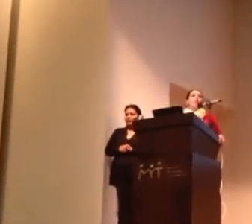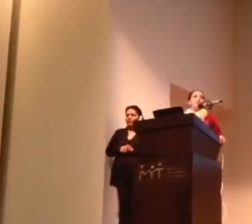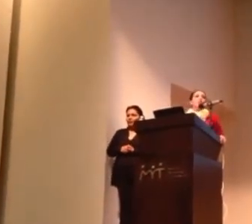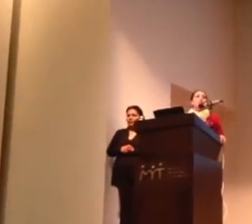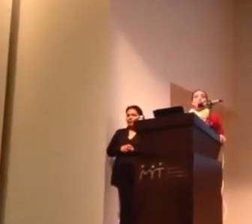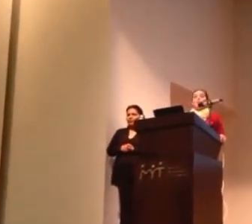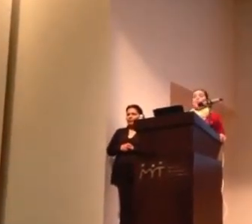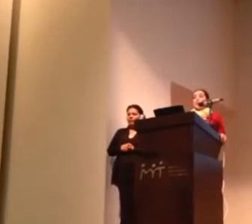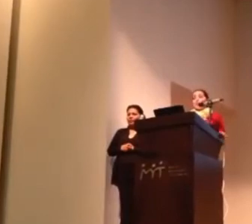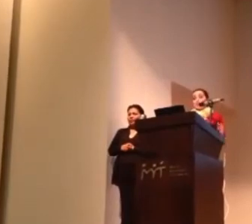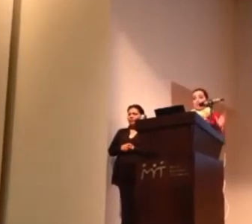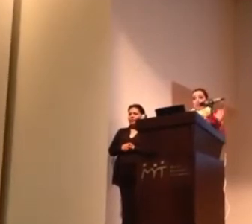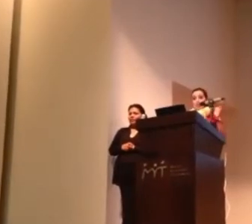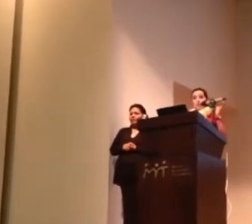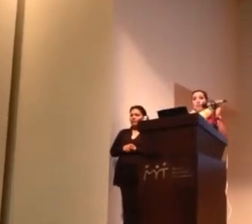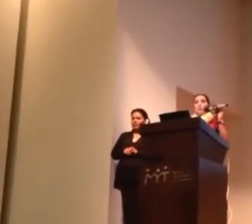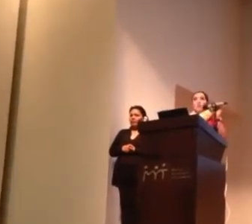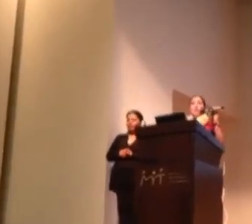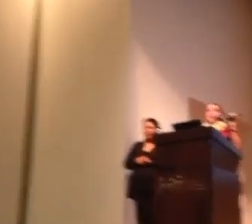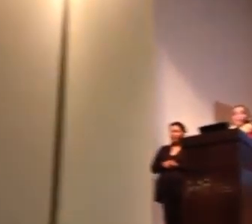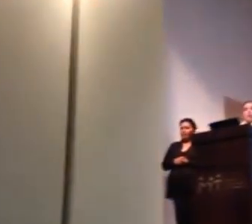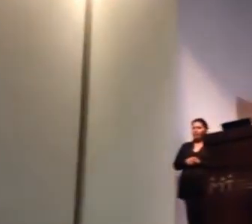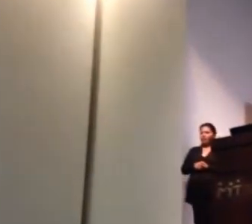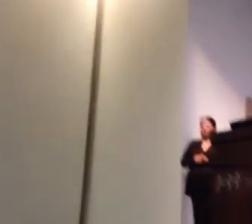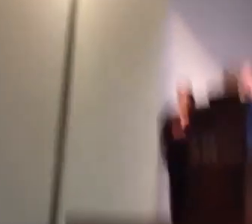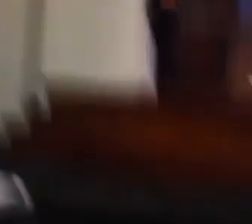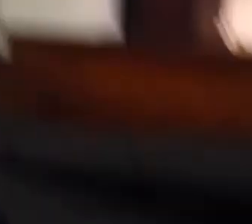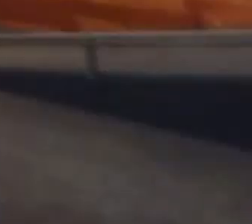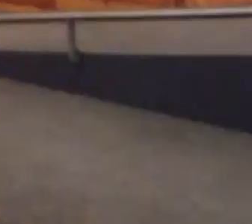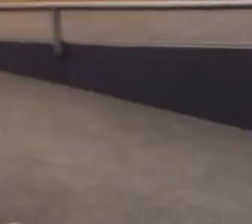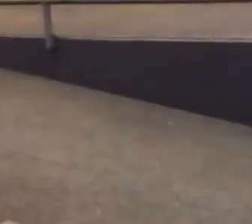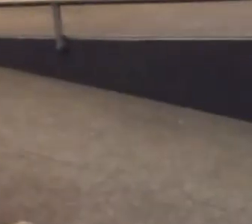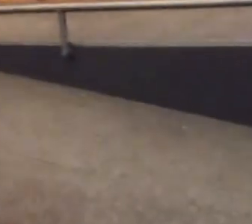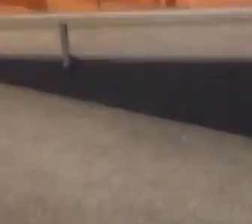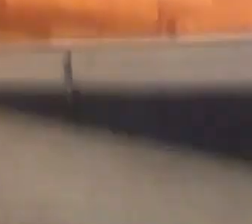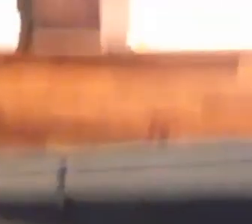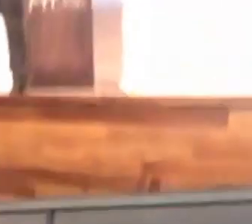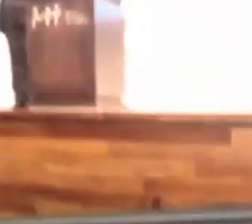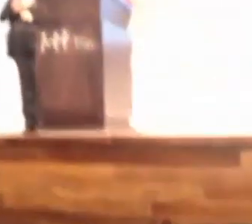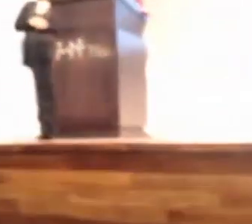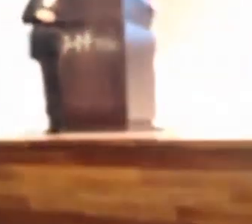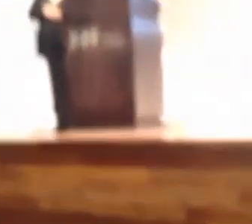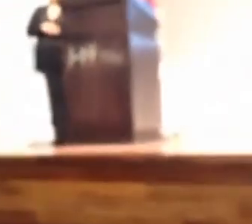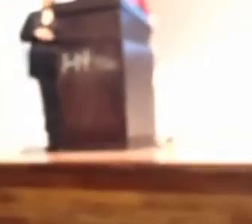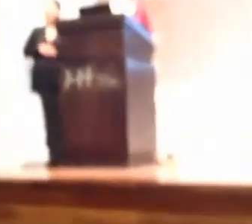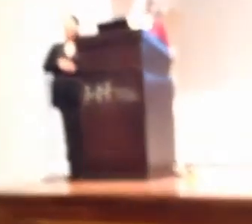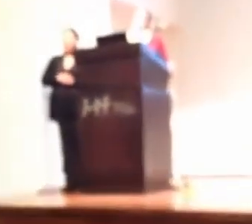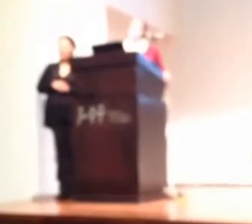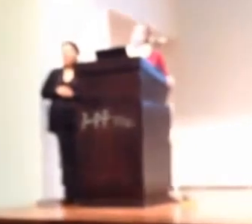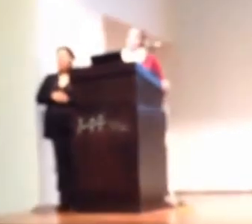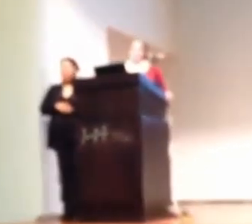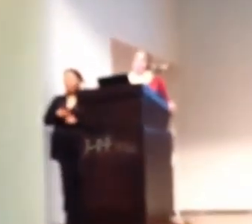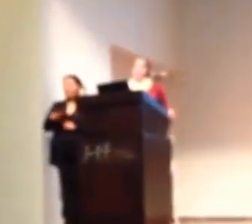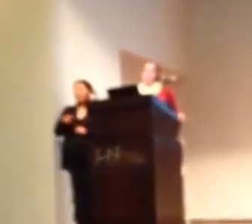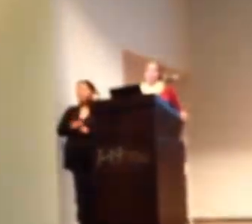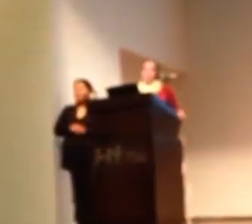Bueno, si lo pones adelante, corres el riesgo de que entre en competencia contigo o tú con él.